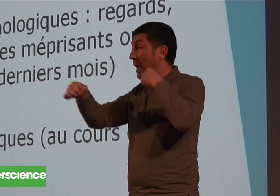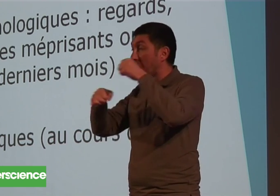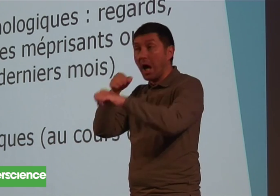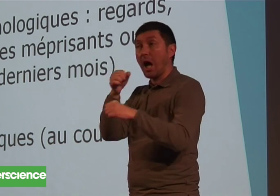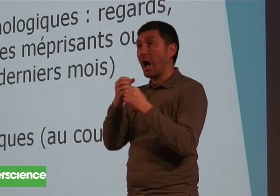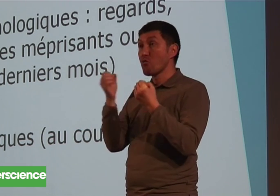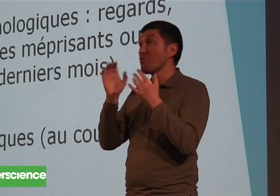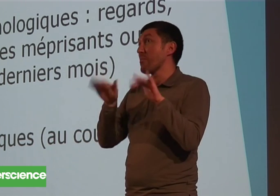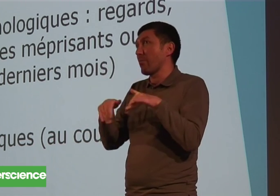cadre familial.